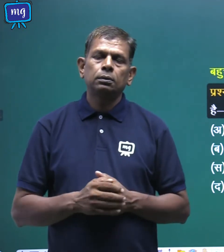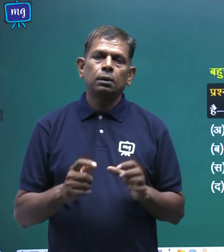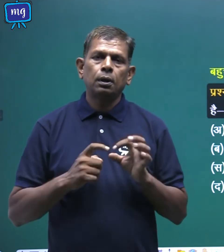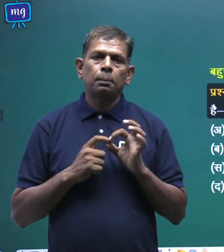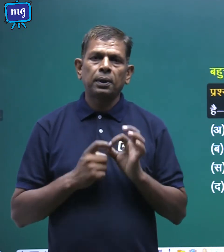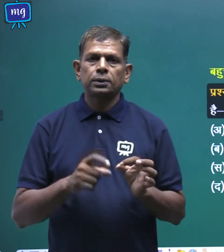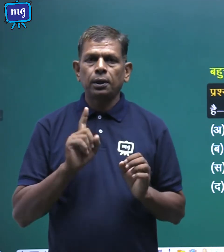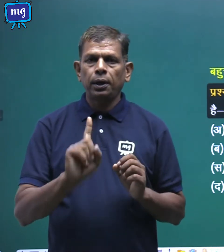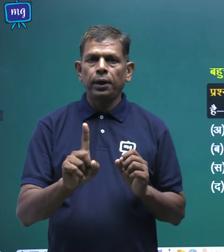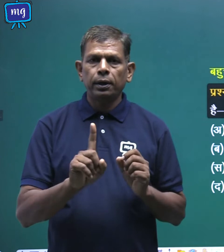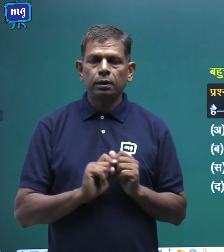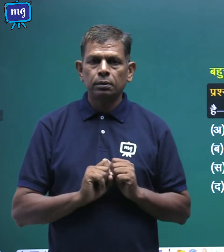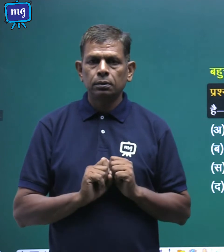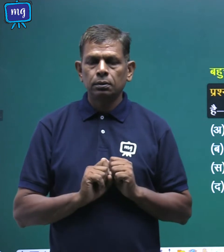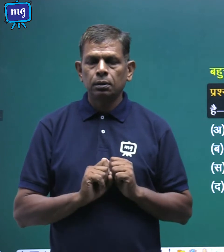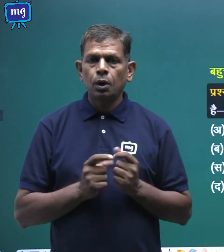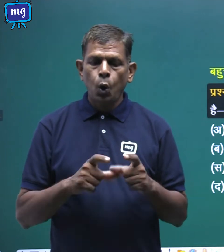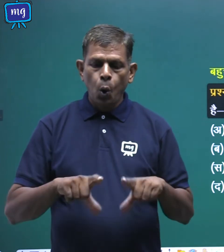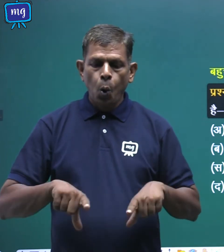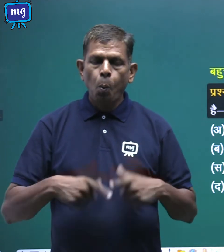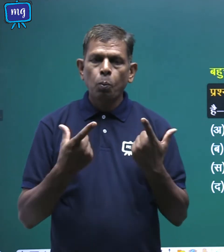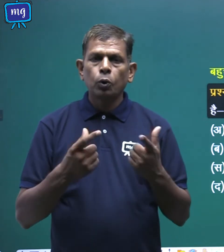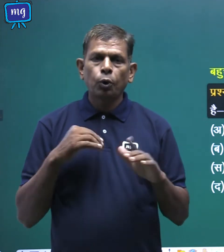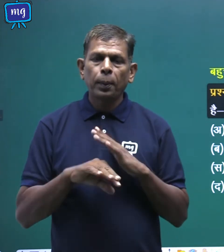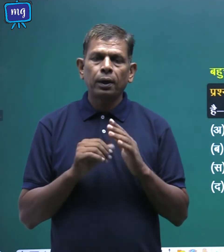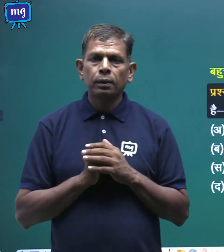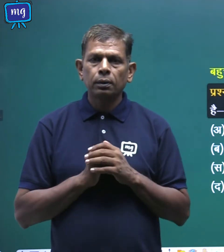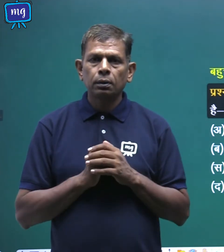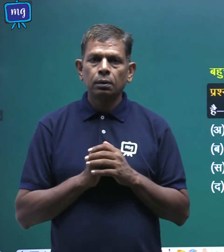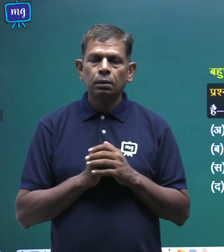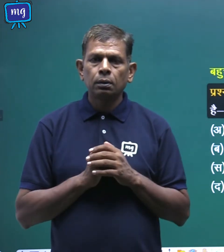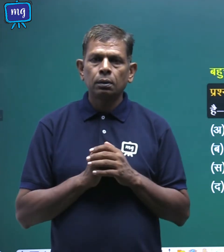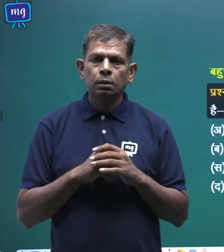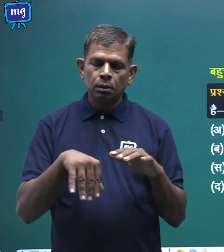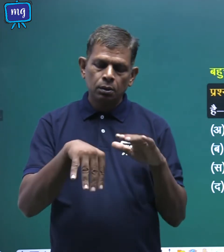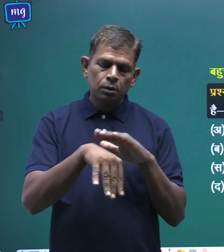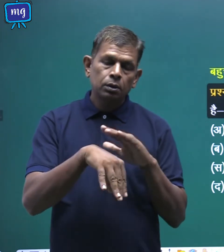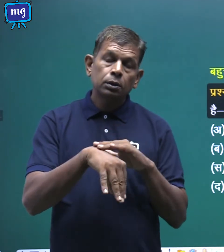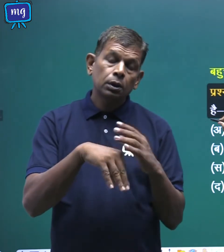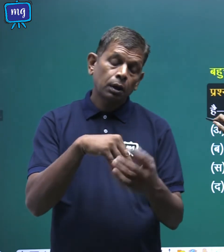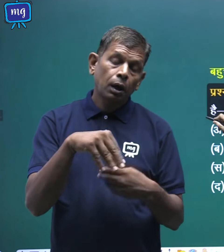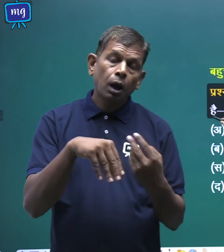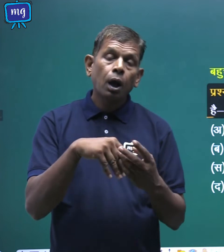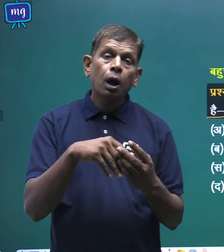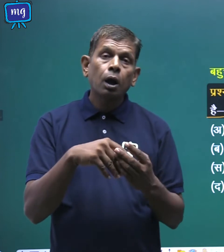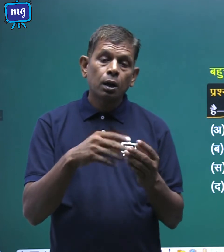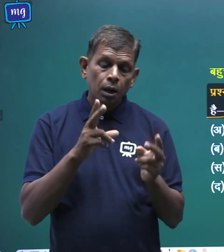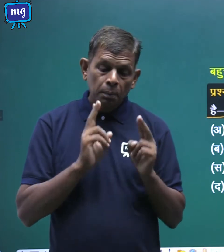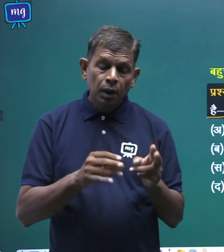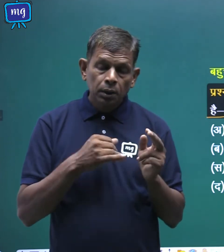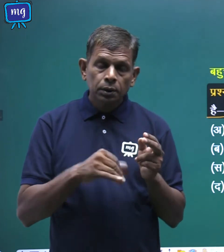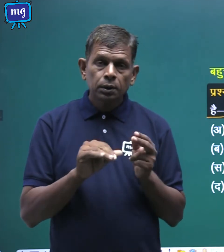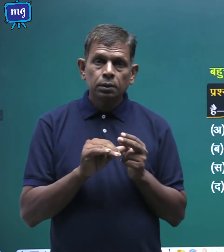प्रश्न 1, पौधों में जड़ें पाई जाती हैं